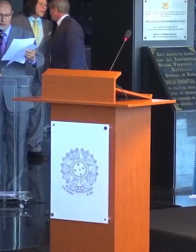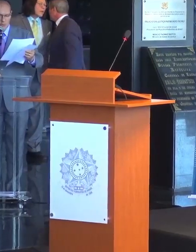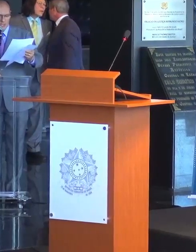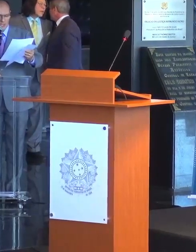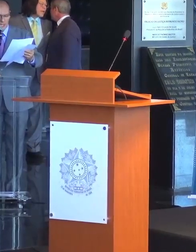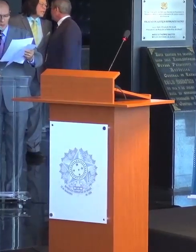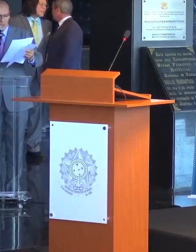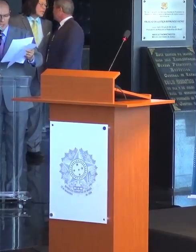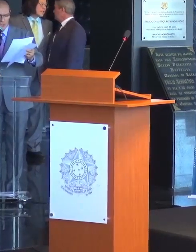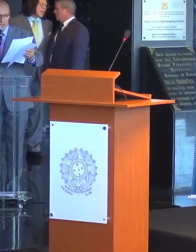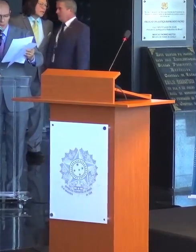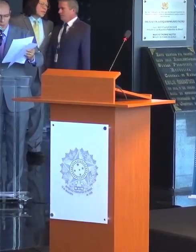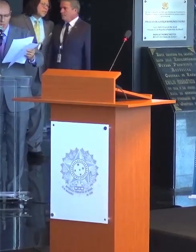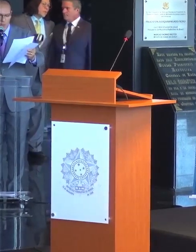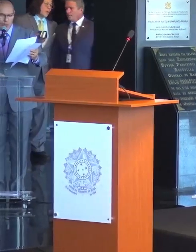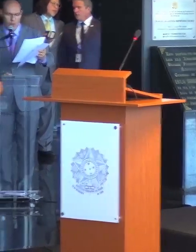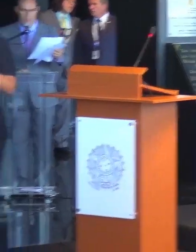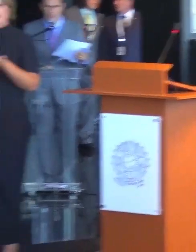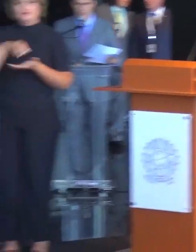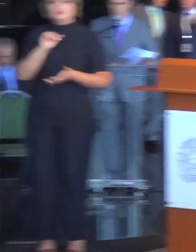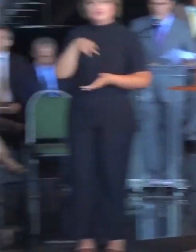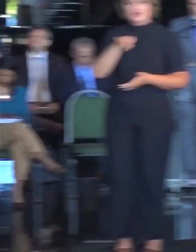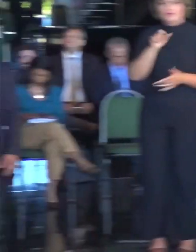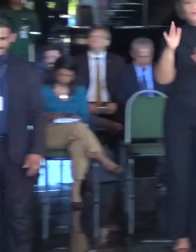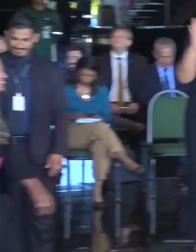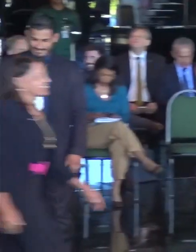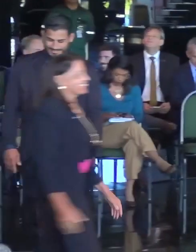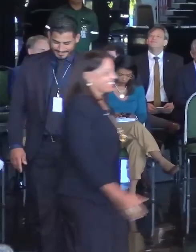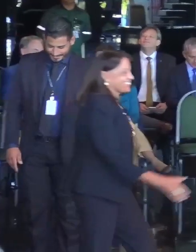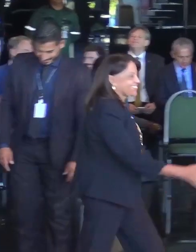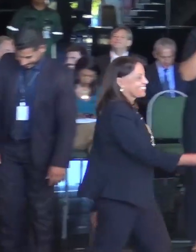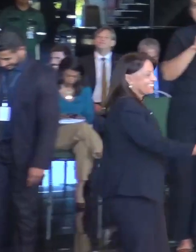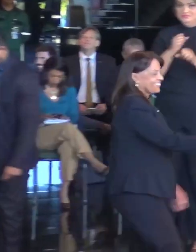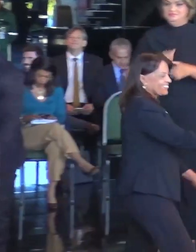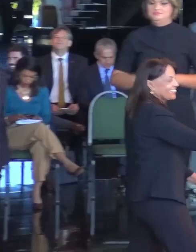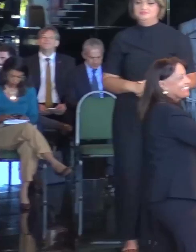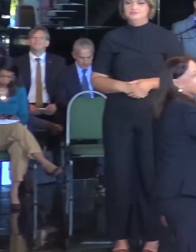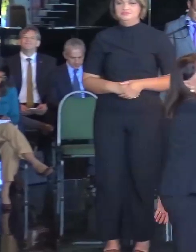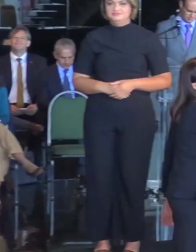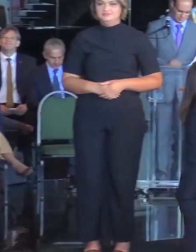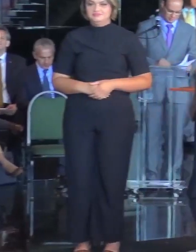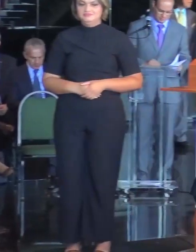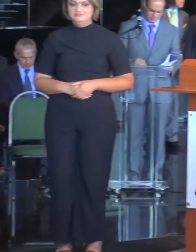aos serviços prestados à Senacom ao longo desses 10 anos.